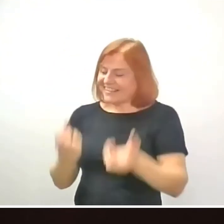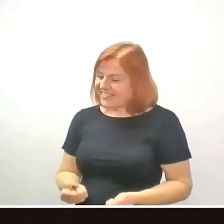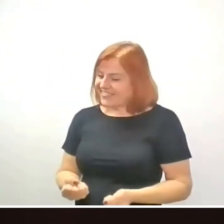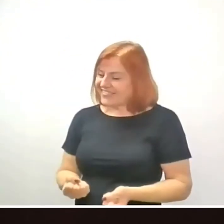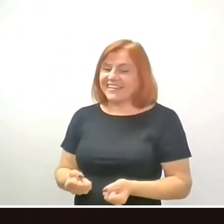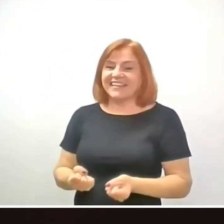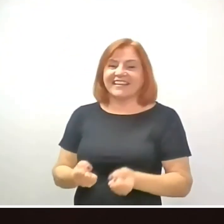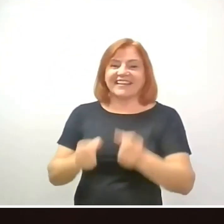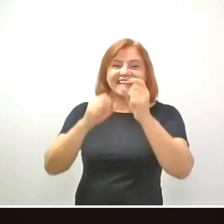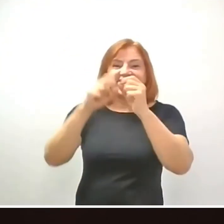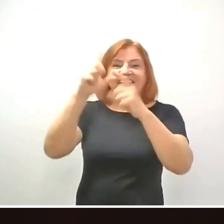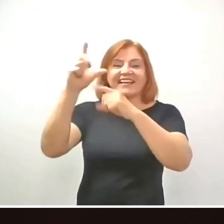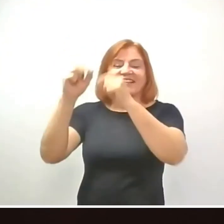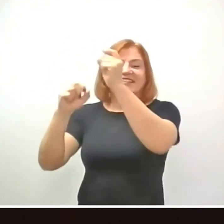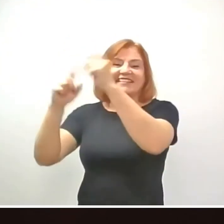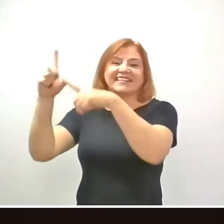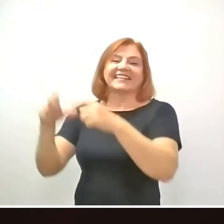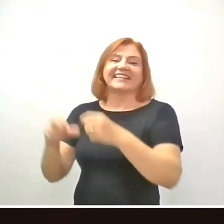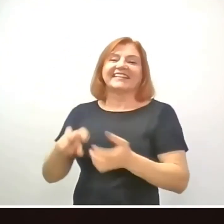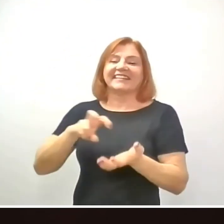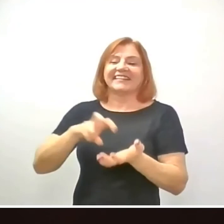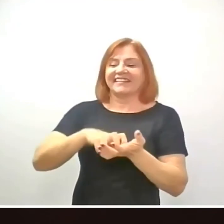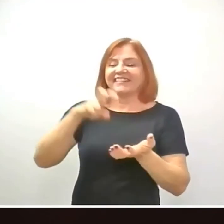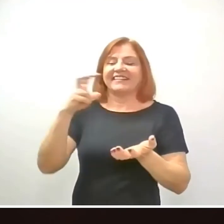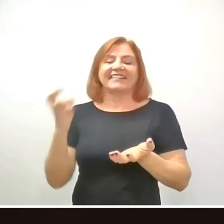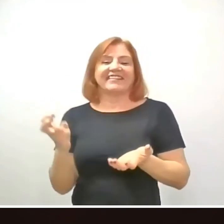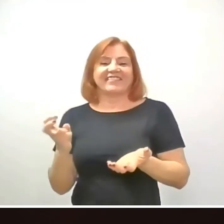Senhor Jesus.